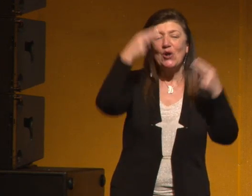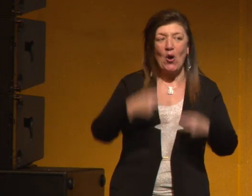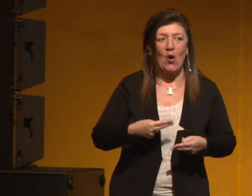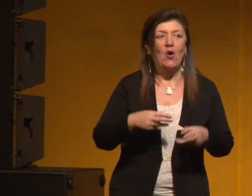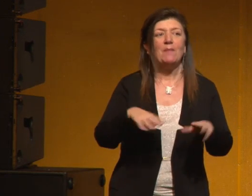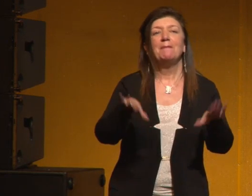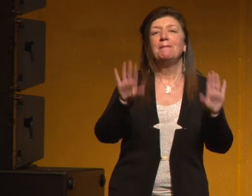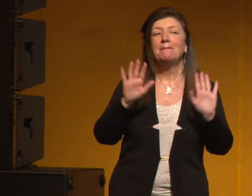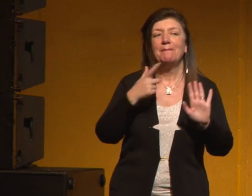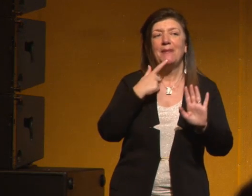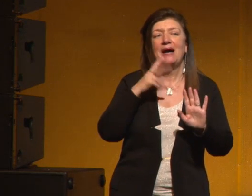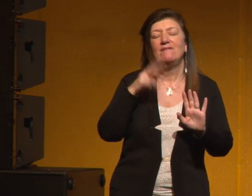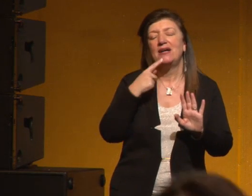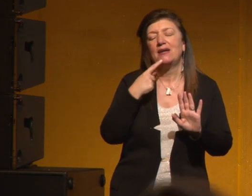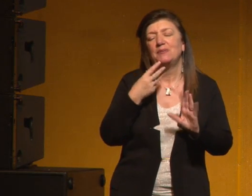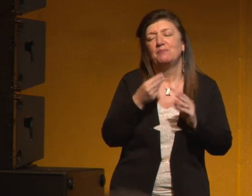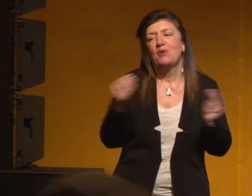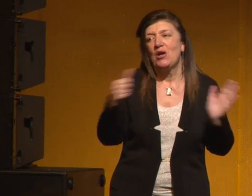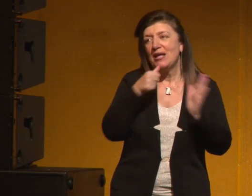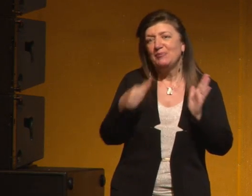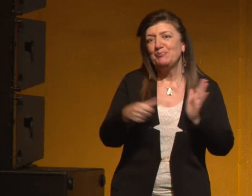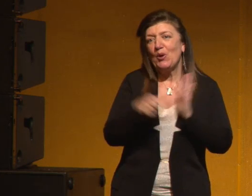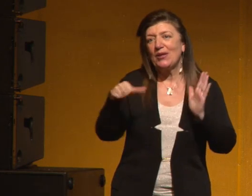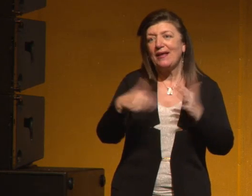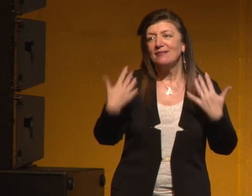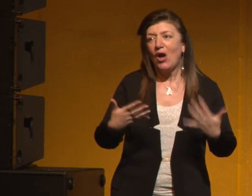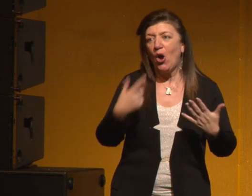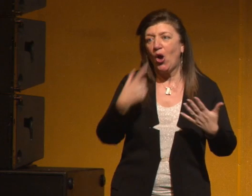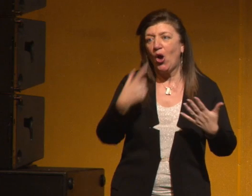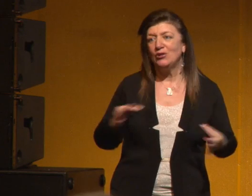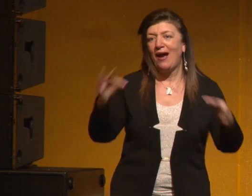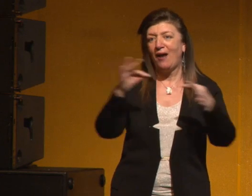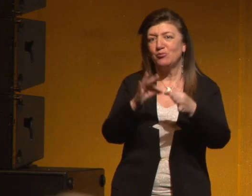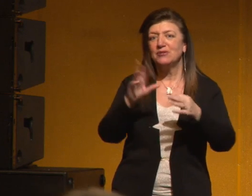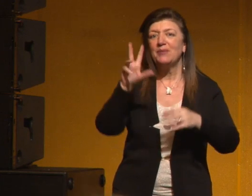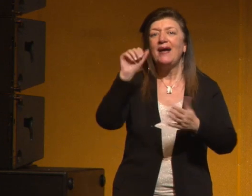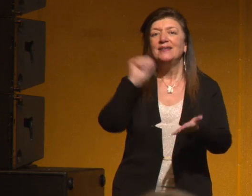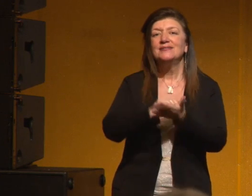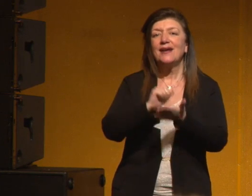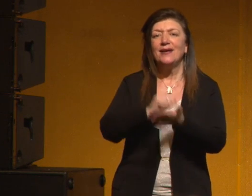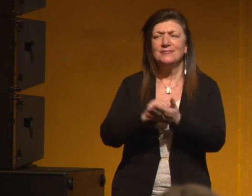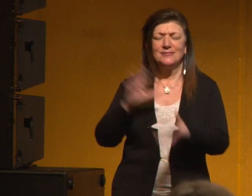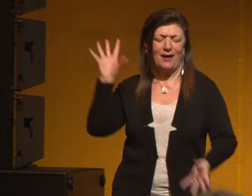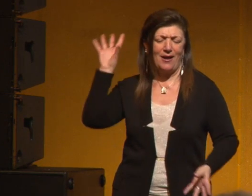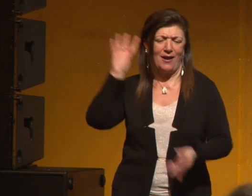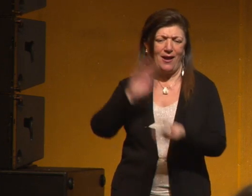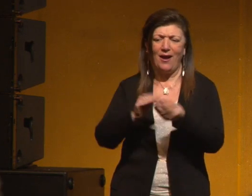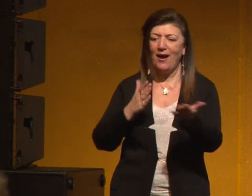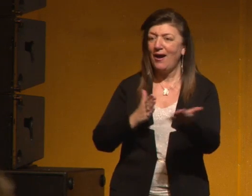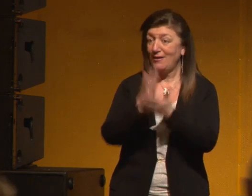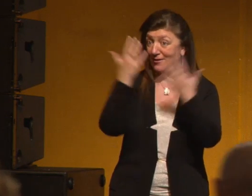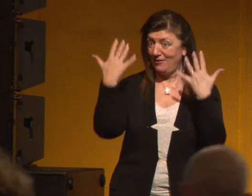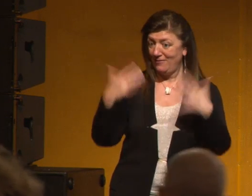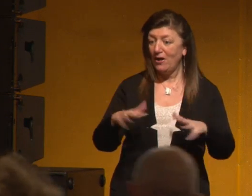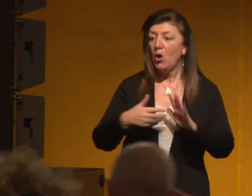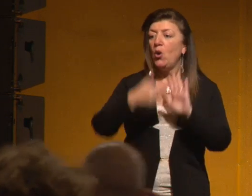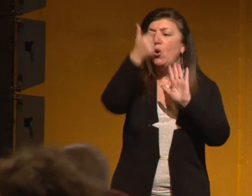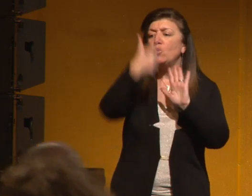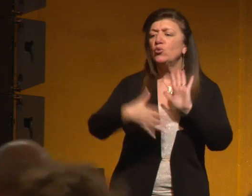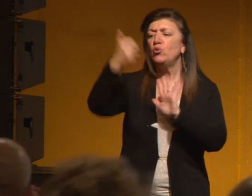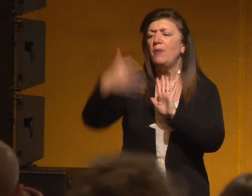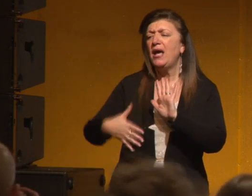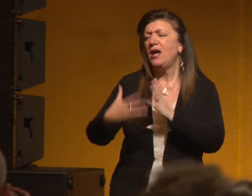consiglio davvero importante questo appuntamento di oggi e i trent'anni trascorsi i numeri già dicono molto cominciare